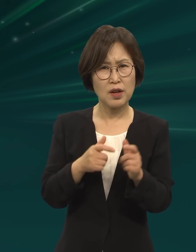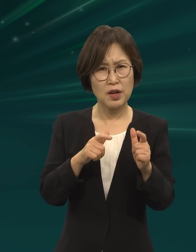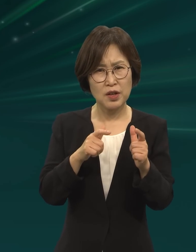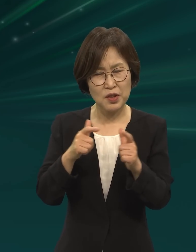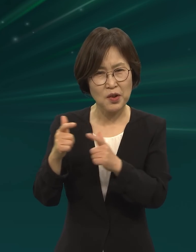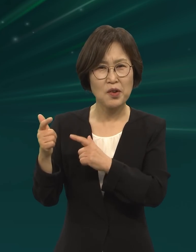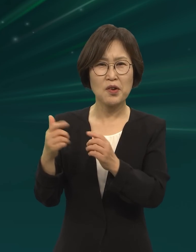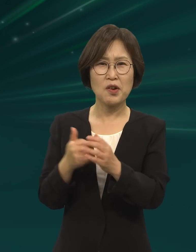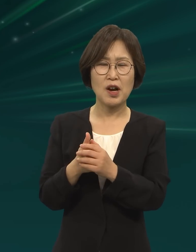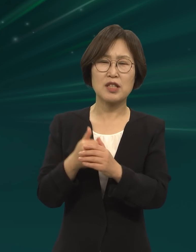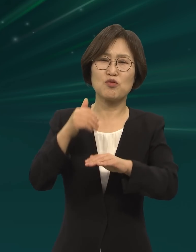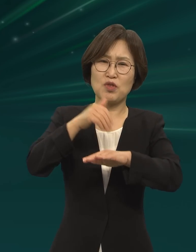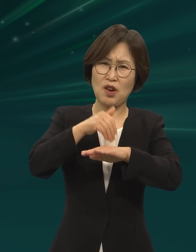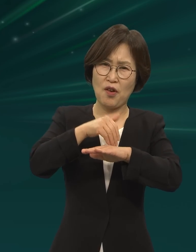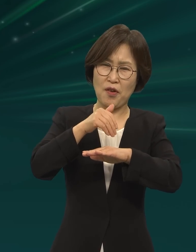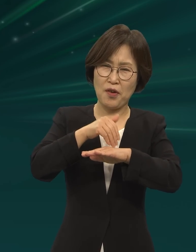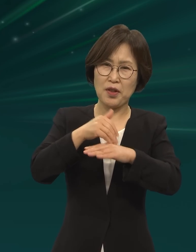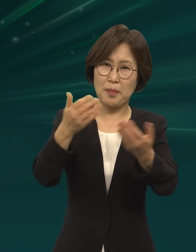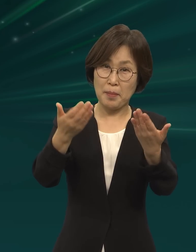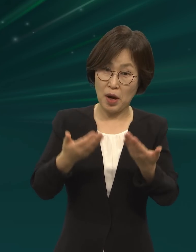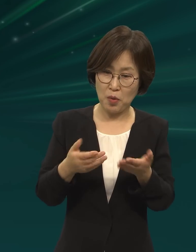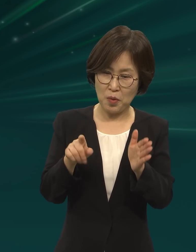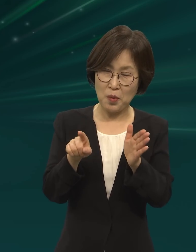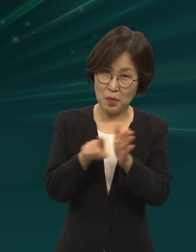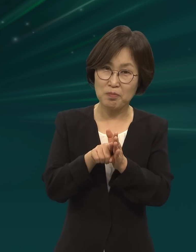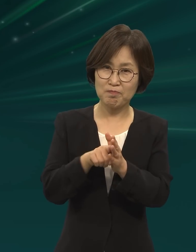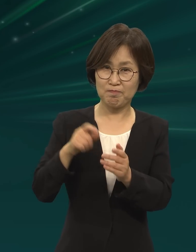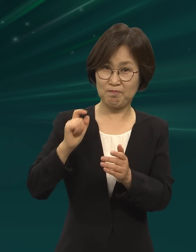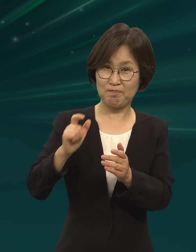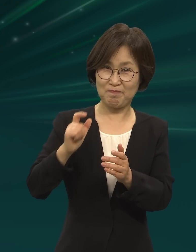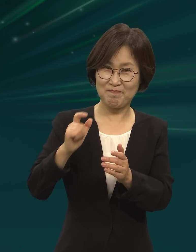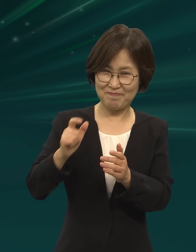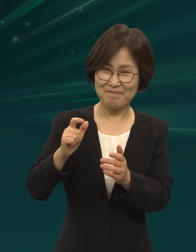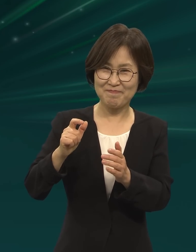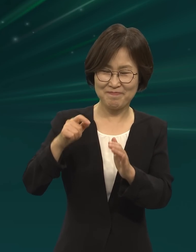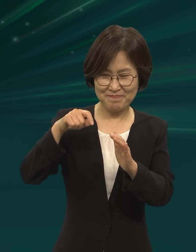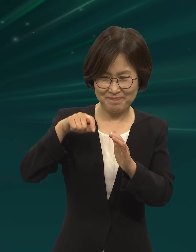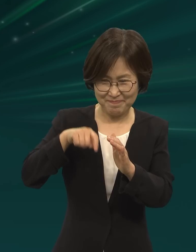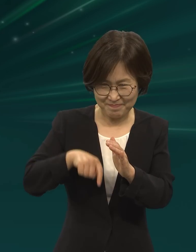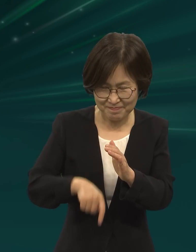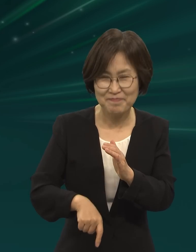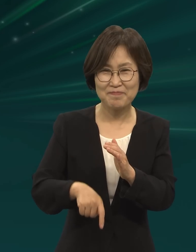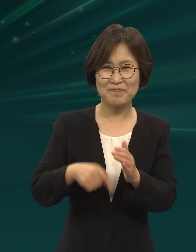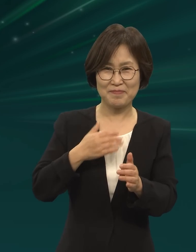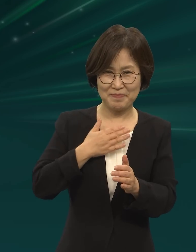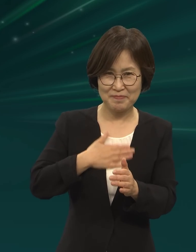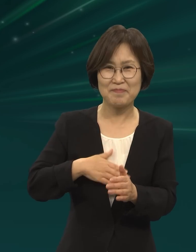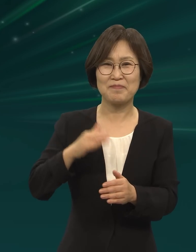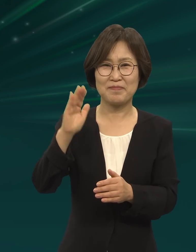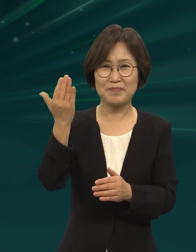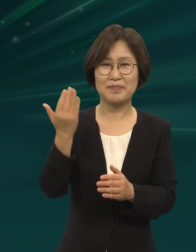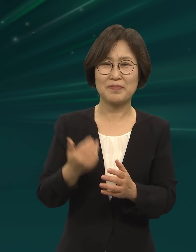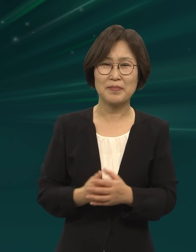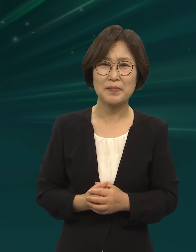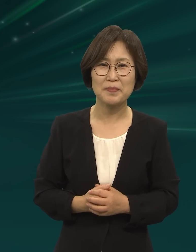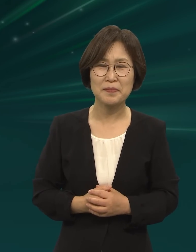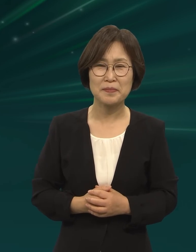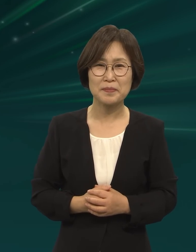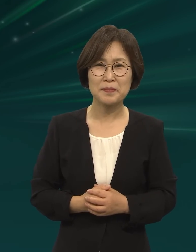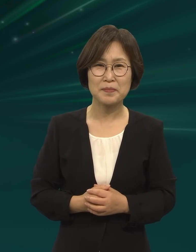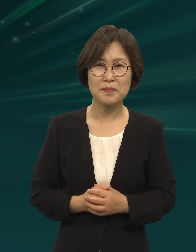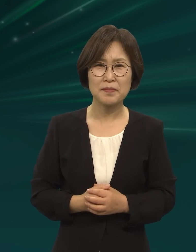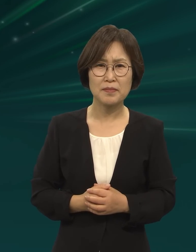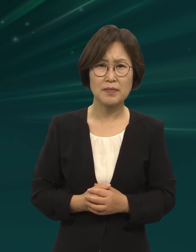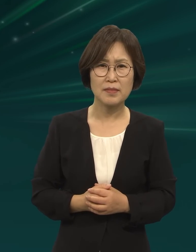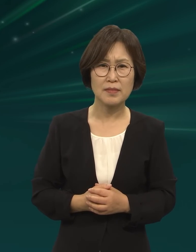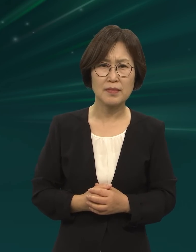여러 가지 훈련 속에서 우리가 신앙의 깊이로 더 예수님 더 깊게 알게 됐습니다. 그때 한